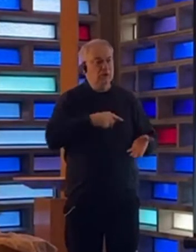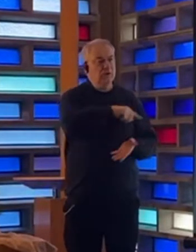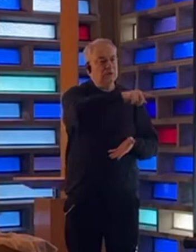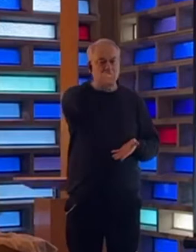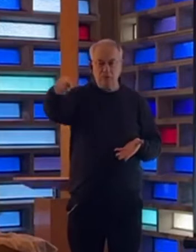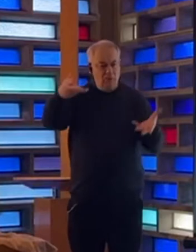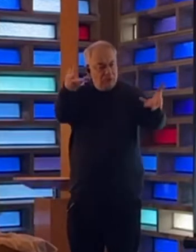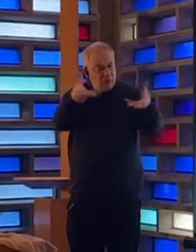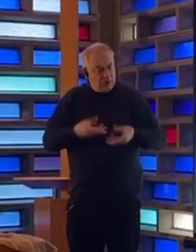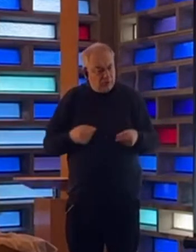que nous vous accueillons aujourd'hui.